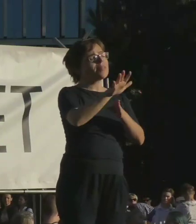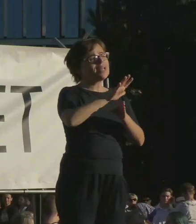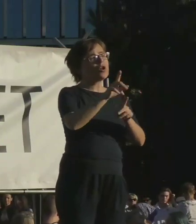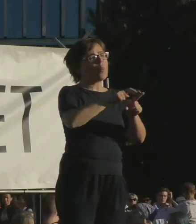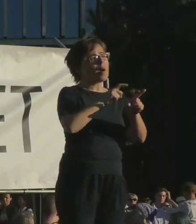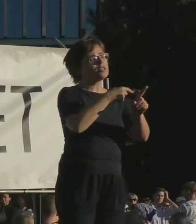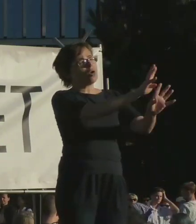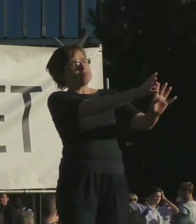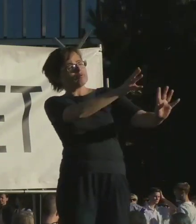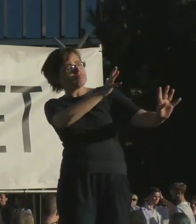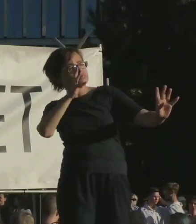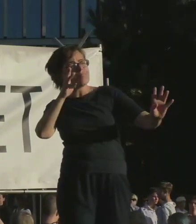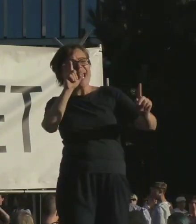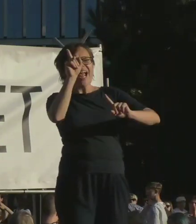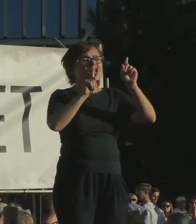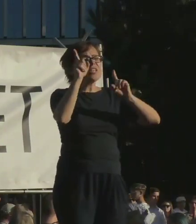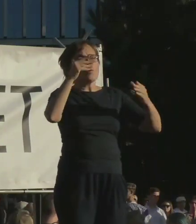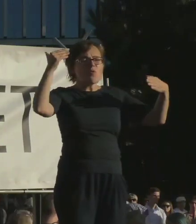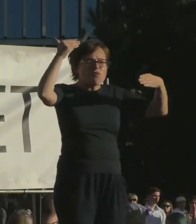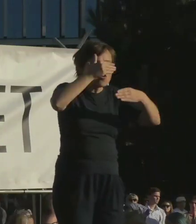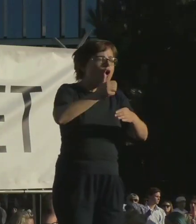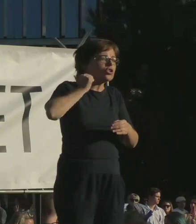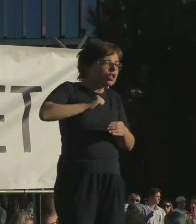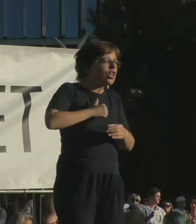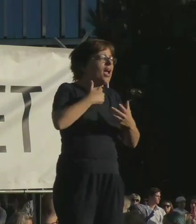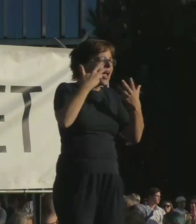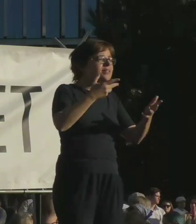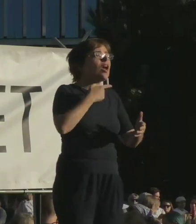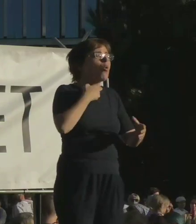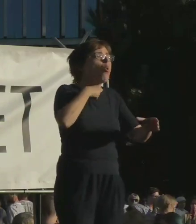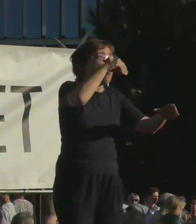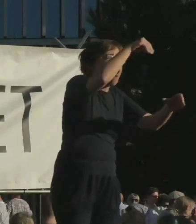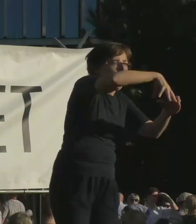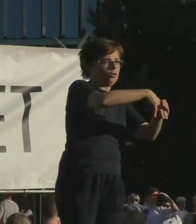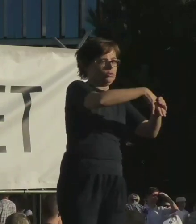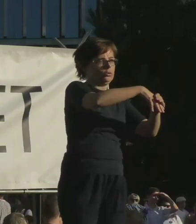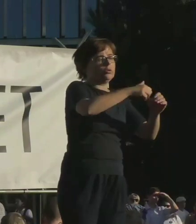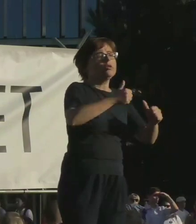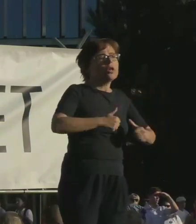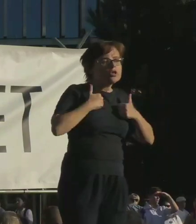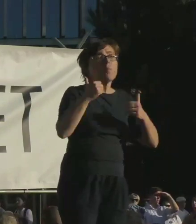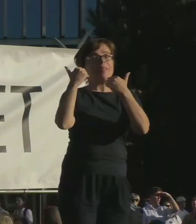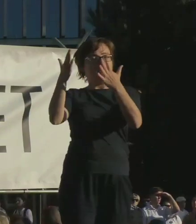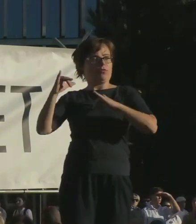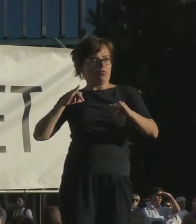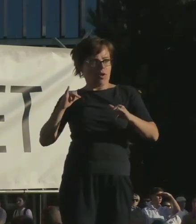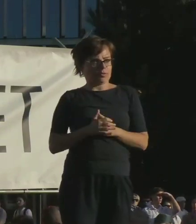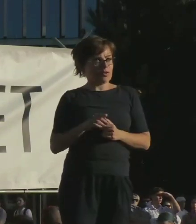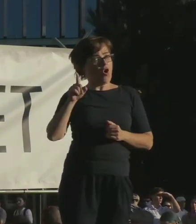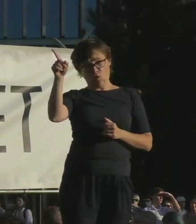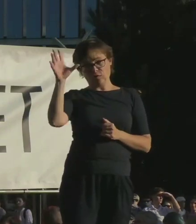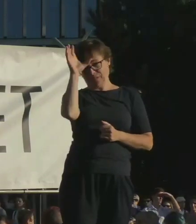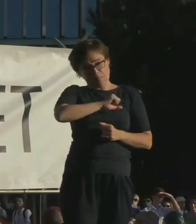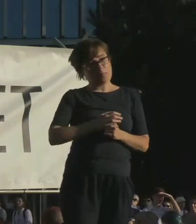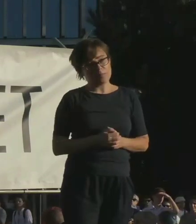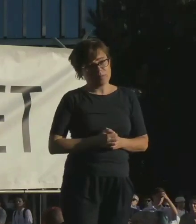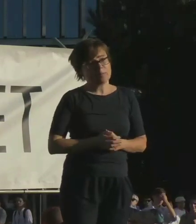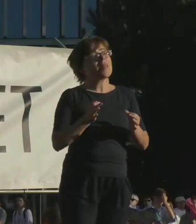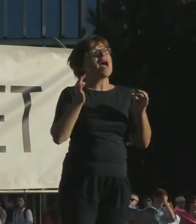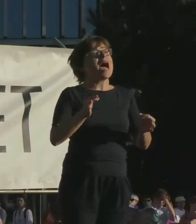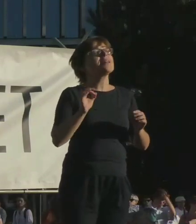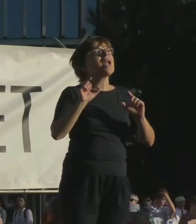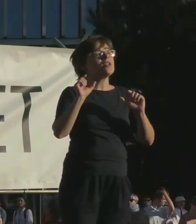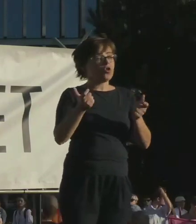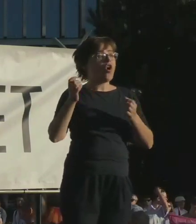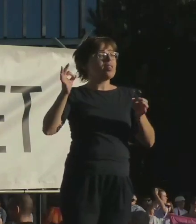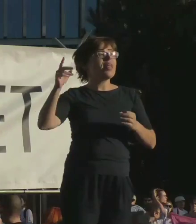długich kolejkach, czasem nocami czekając na to, żeby oddać głos, po to, żeby dać im władzę. A teraz? Teraz nas